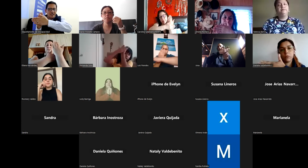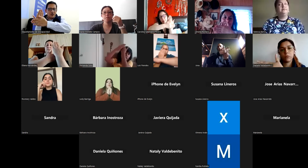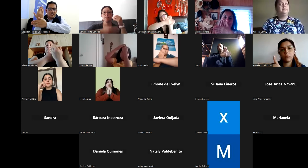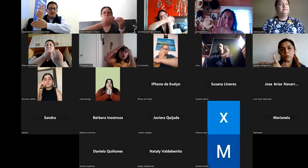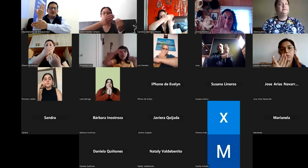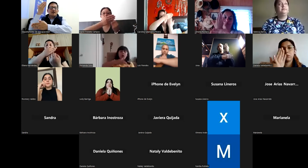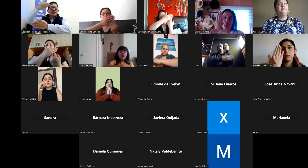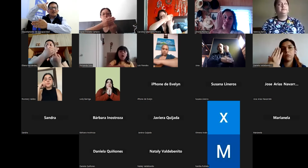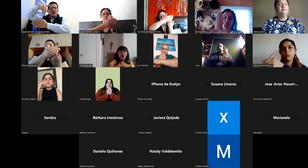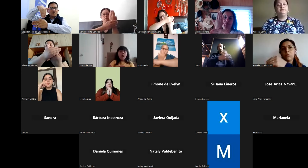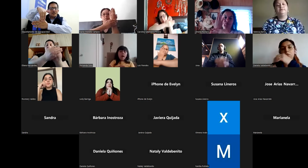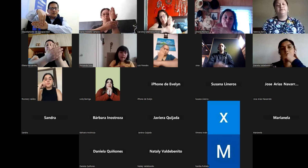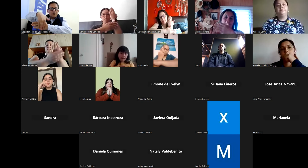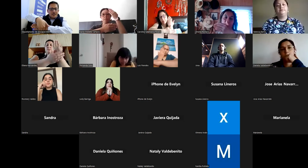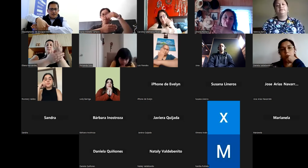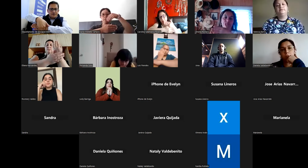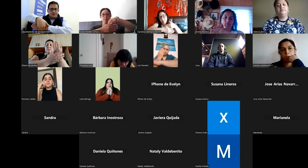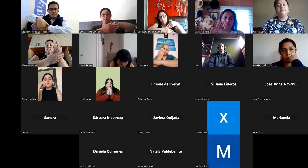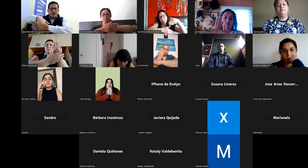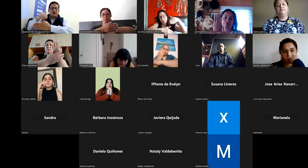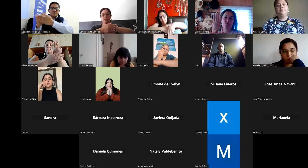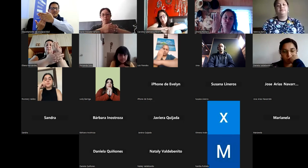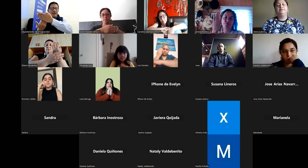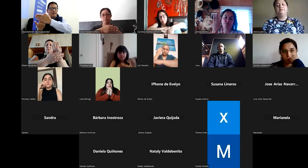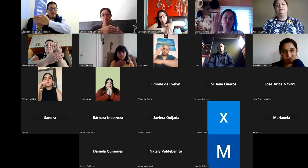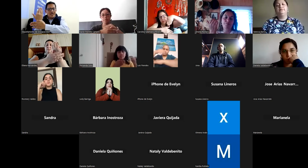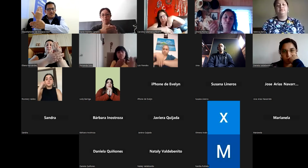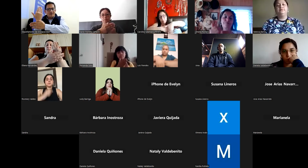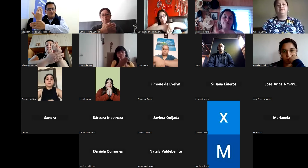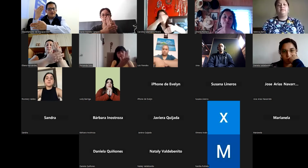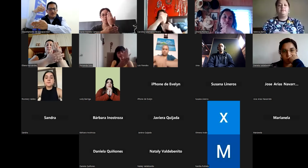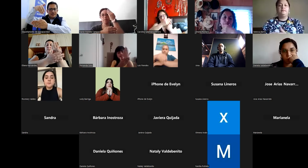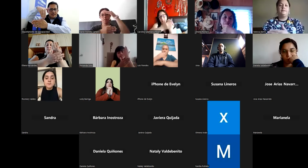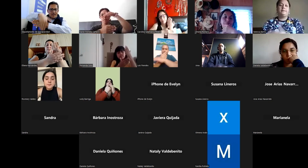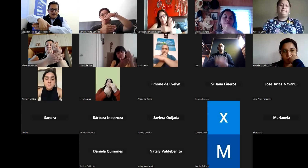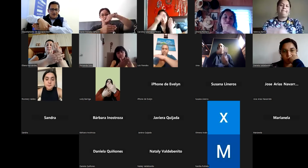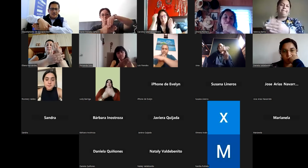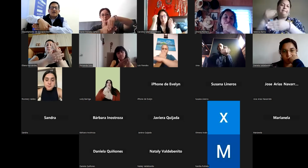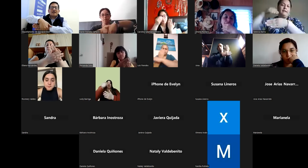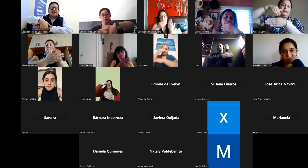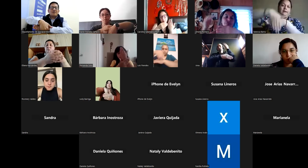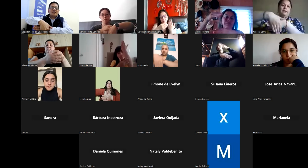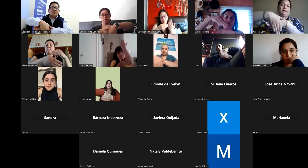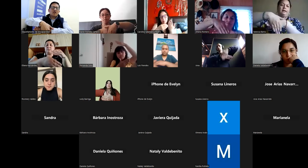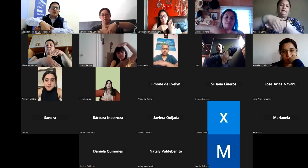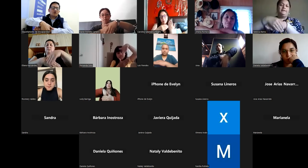sale por acá y se esconde por acá entonces sería mañana y tarde literalmente podríamos